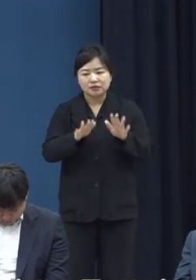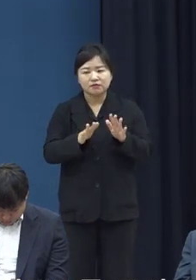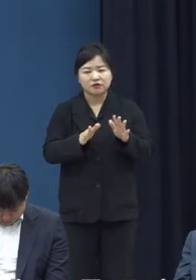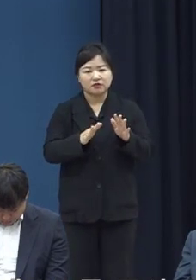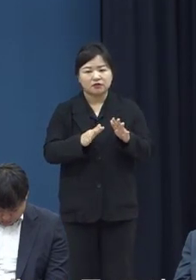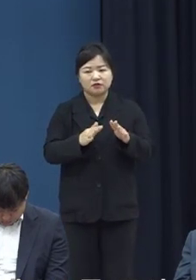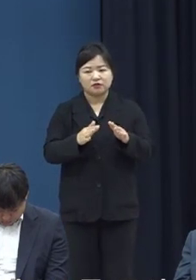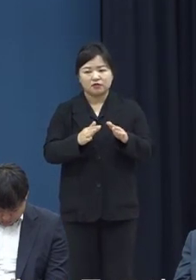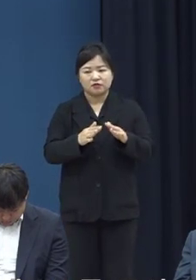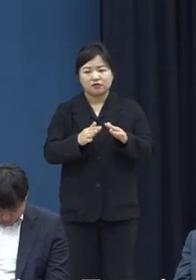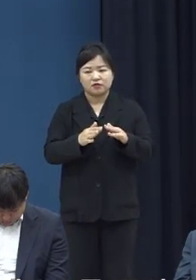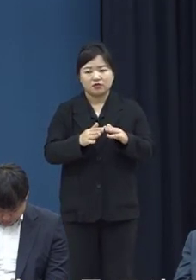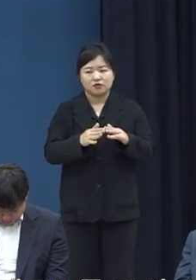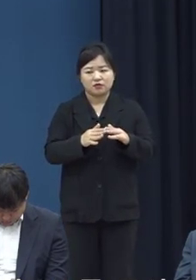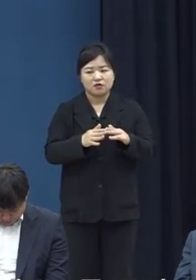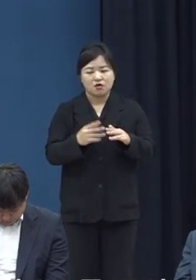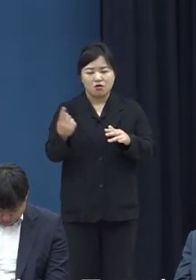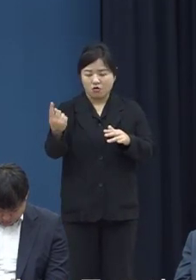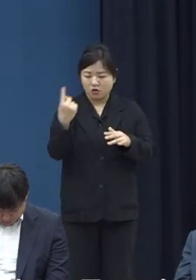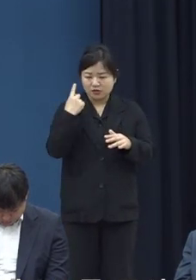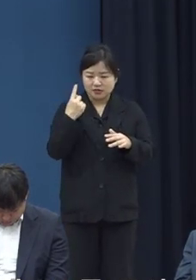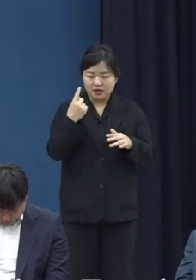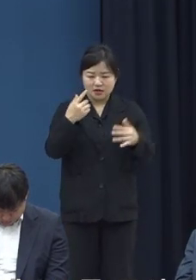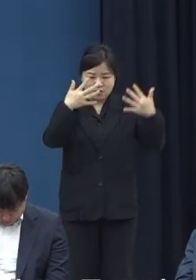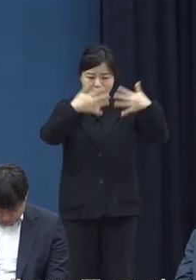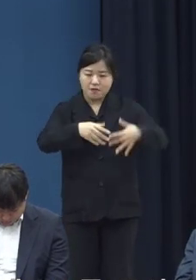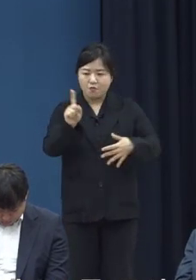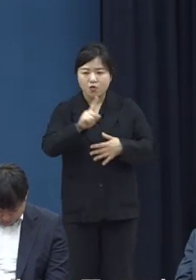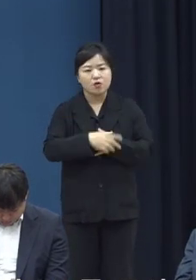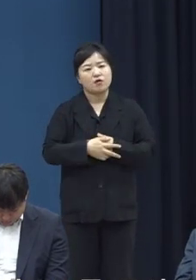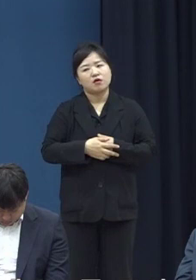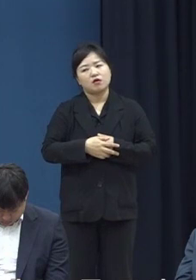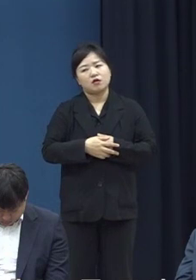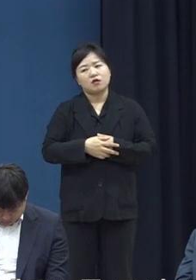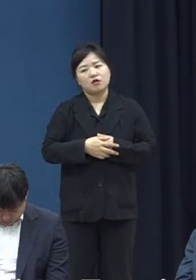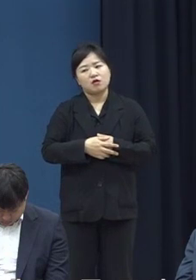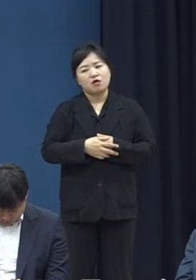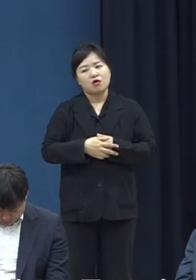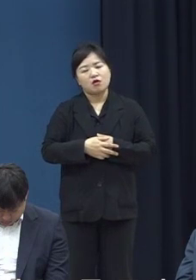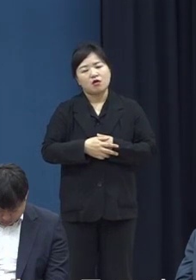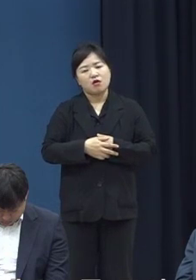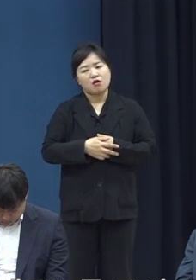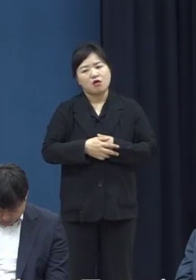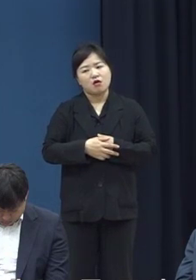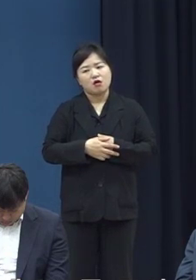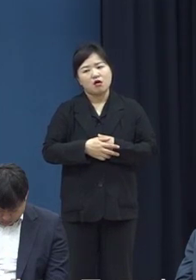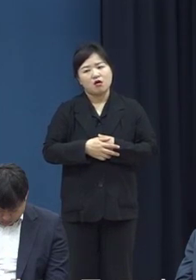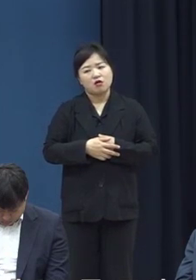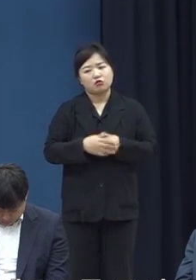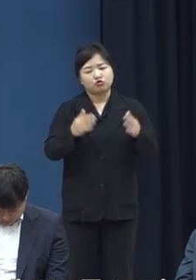경우가. 그래서 저는 어제 당정 협의할 때 그랬어요. 허브